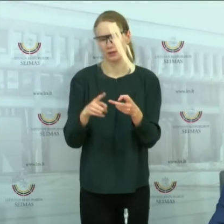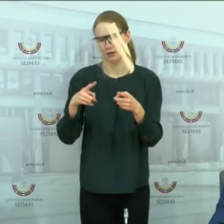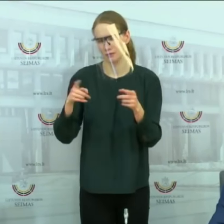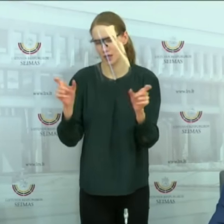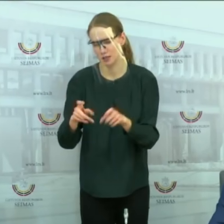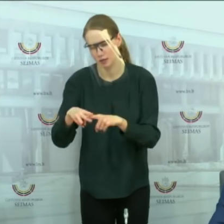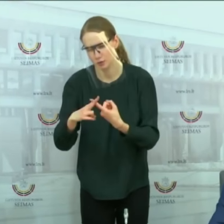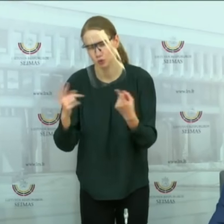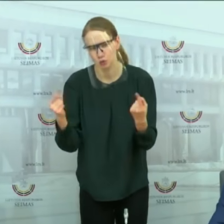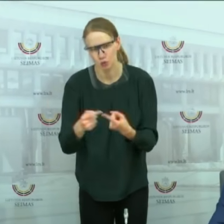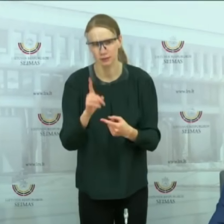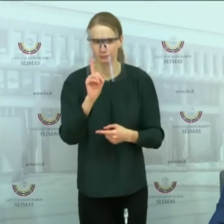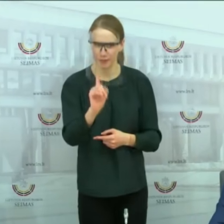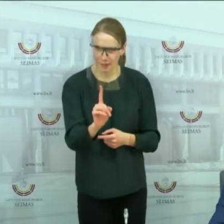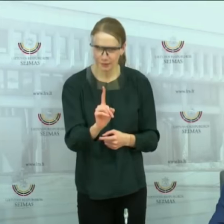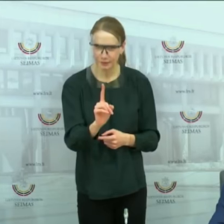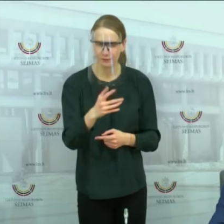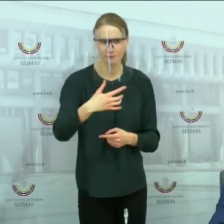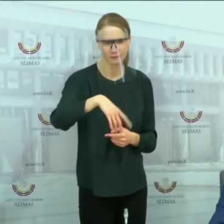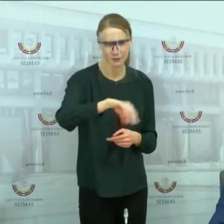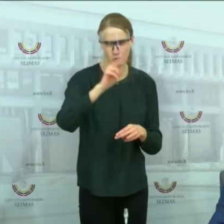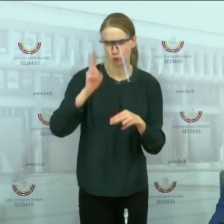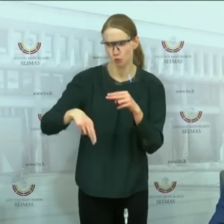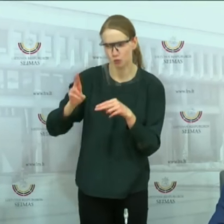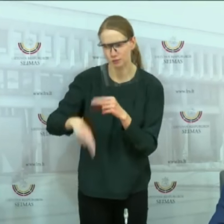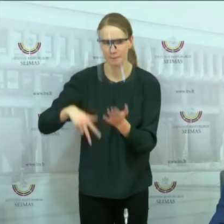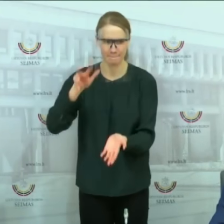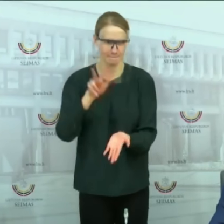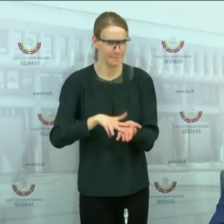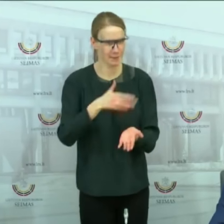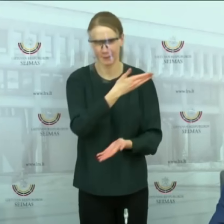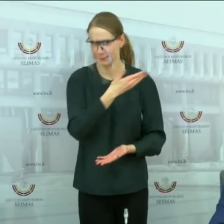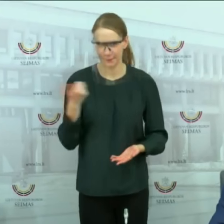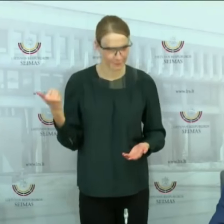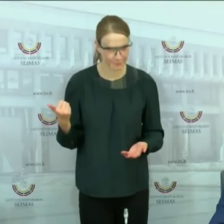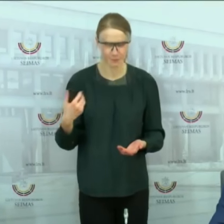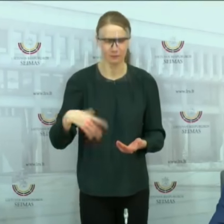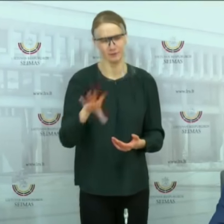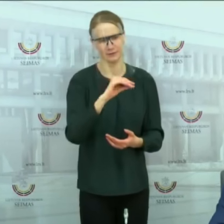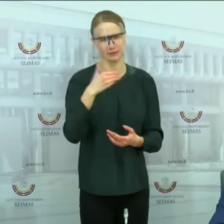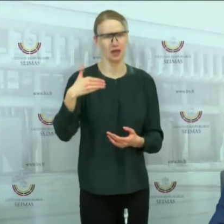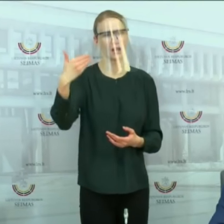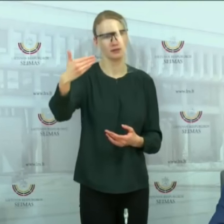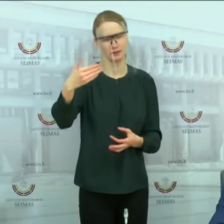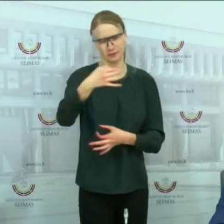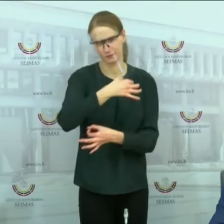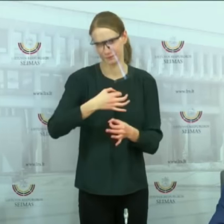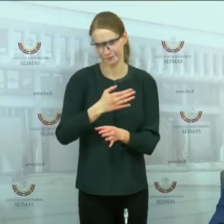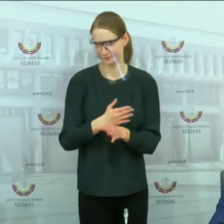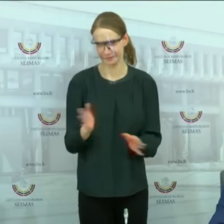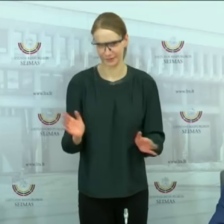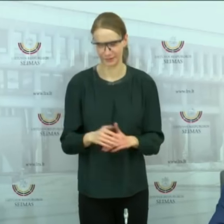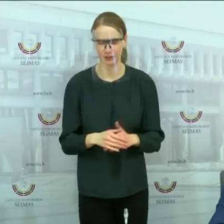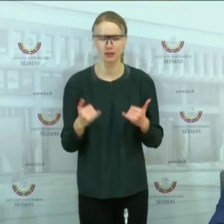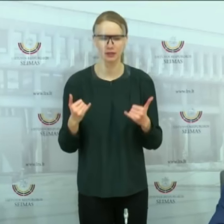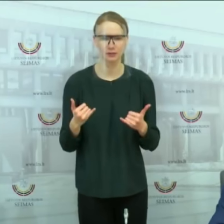kol, vėlgi sakau, kol sprendimai nėra priimti, tai yra, na, viso labo prognozės, geros prognozės, aš manau, kad